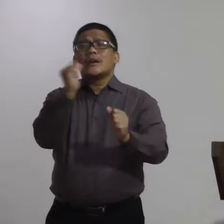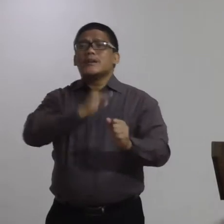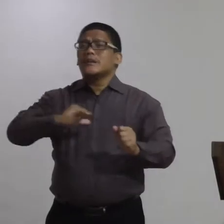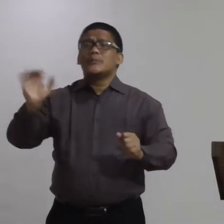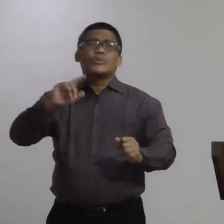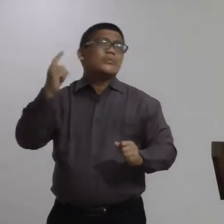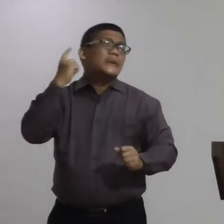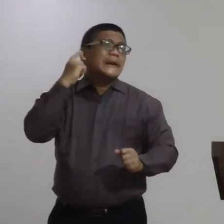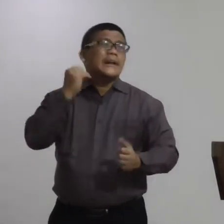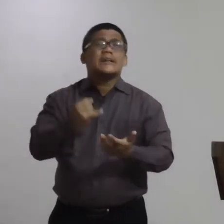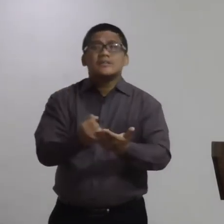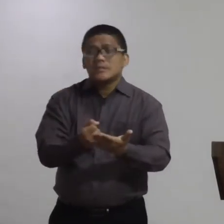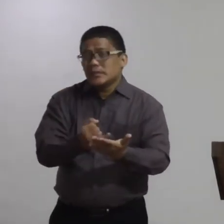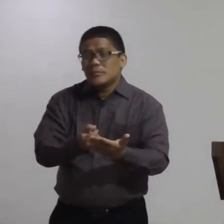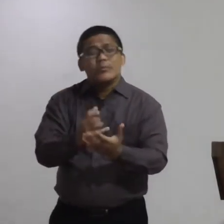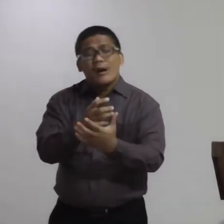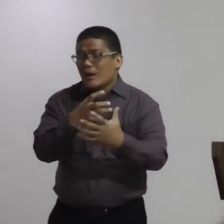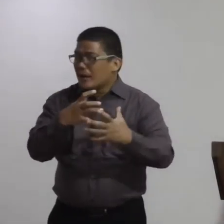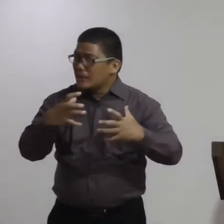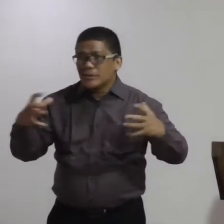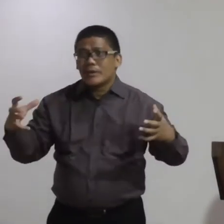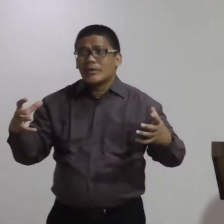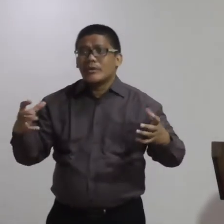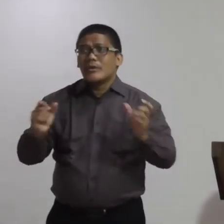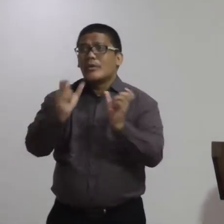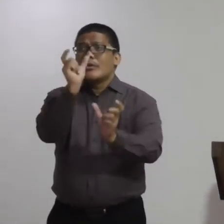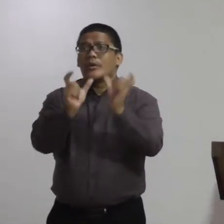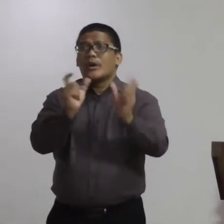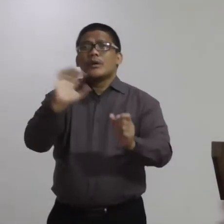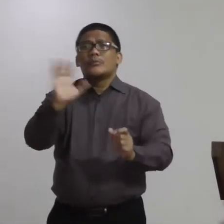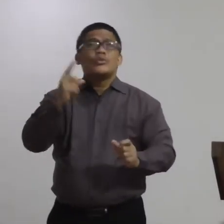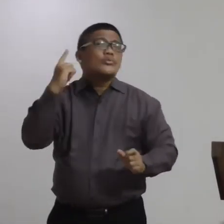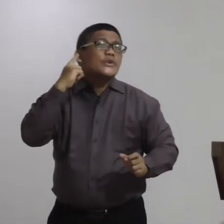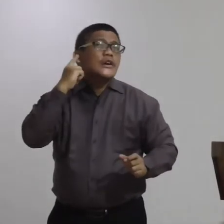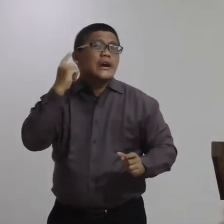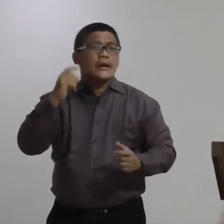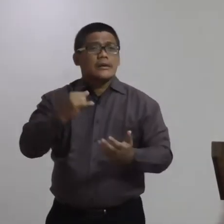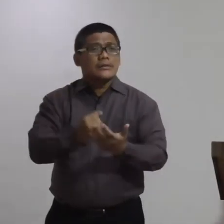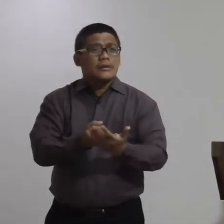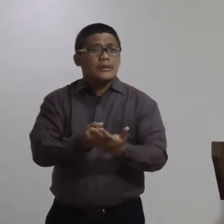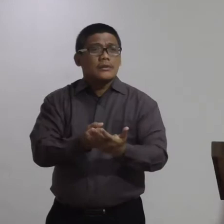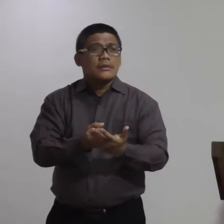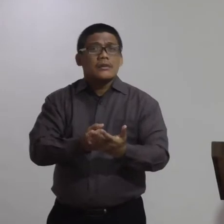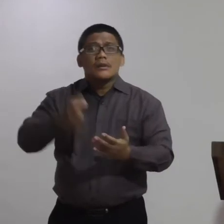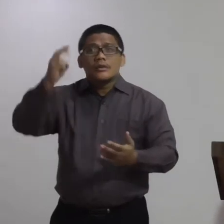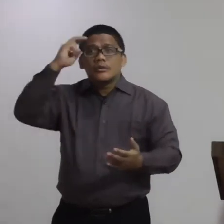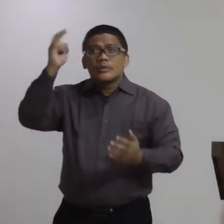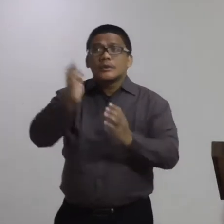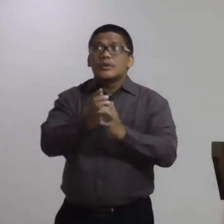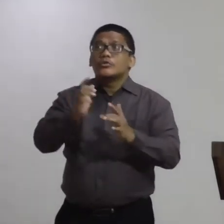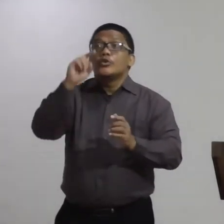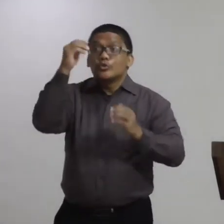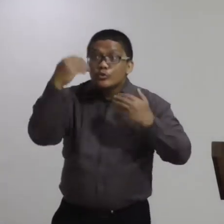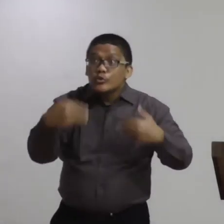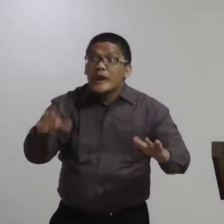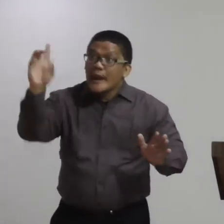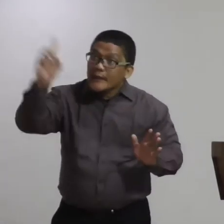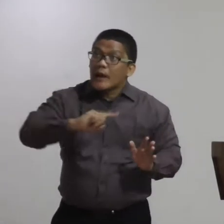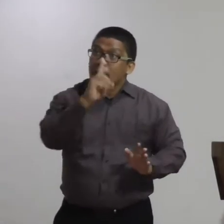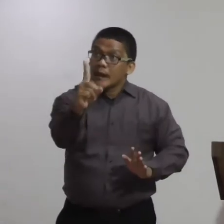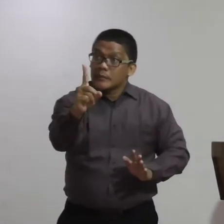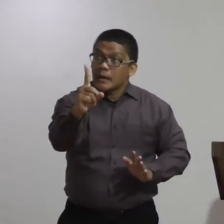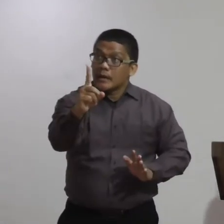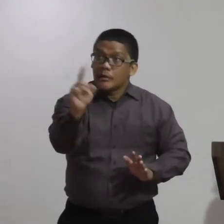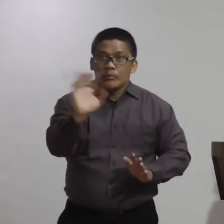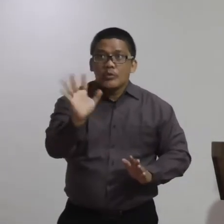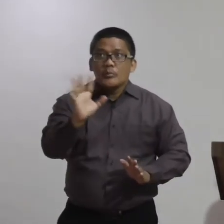Injil, ya. Ada banyak orang yang belum datangkan tentang kedatangan Tuhan Yesus yang pertama. Sementara kita